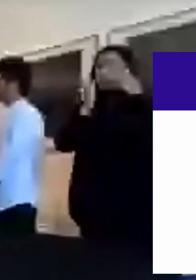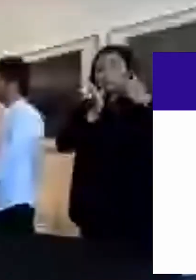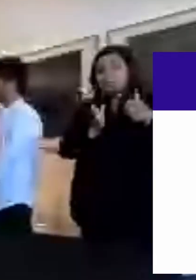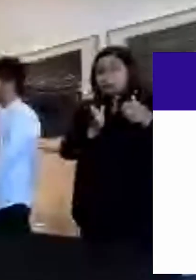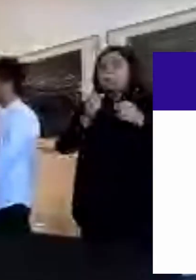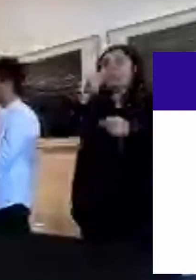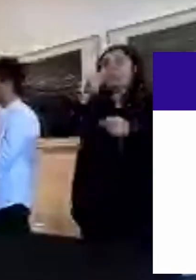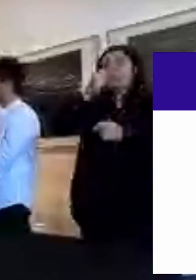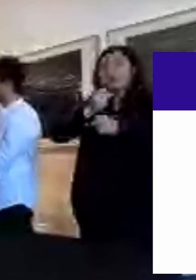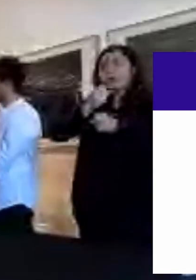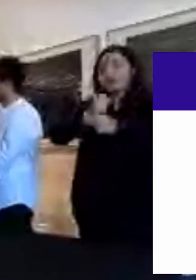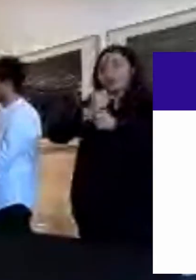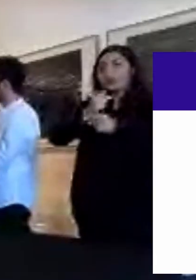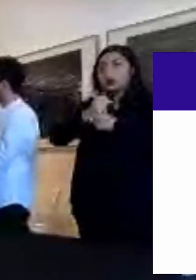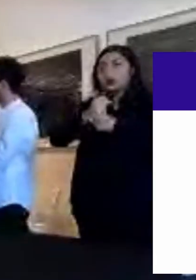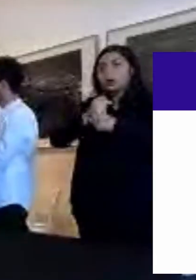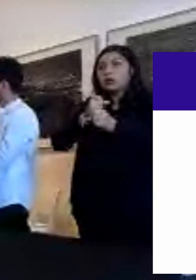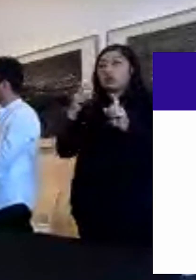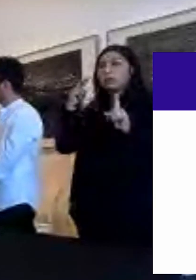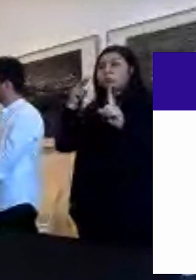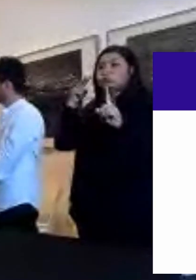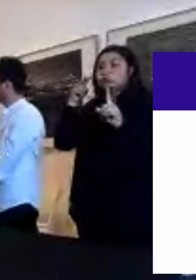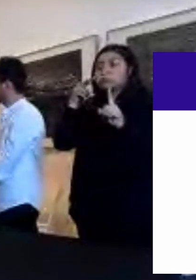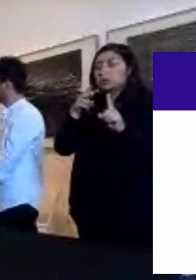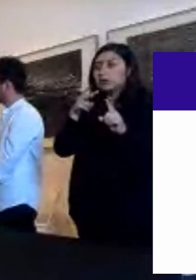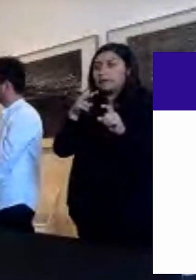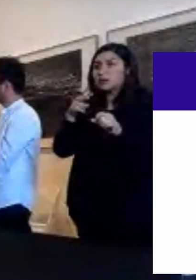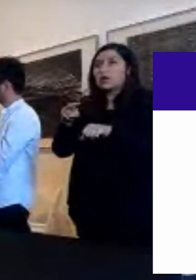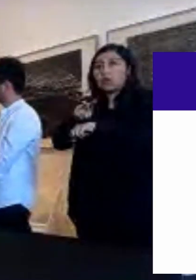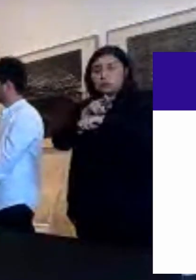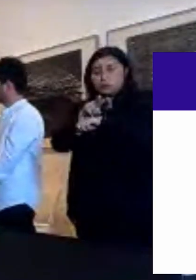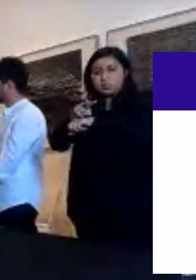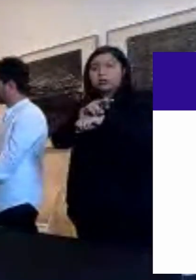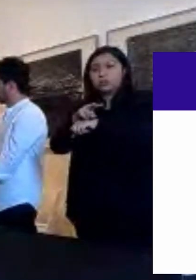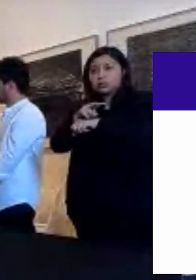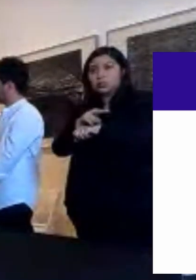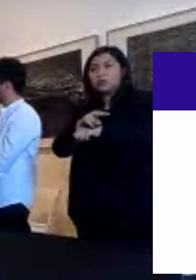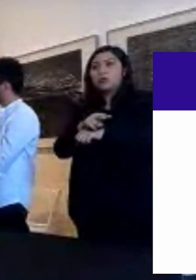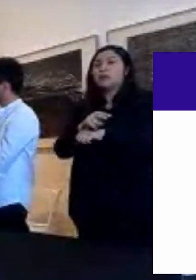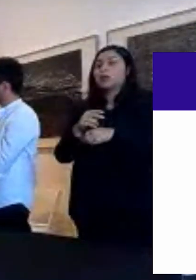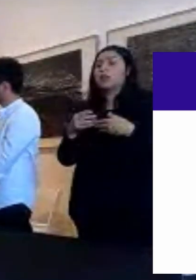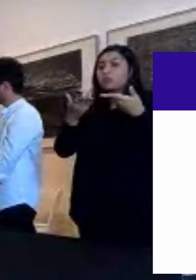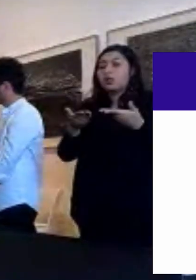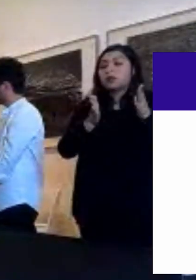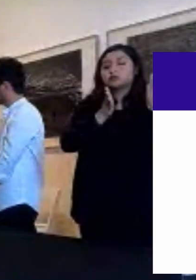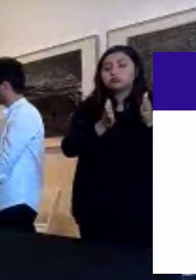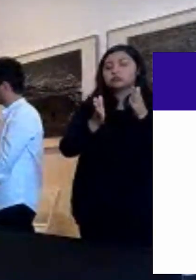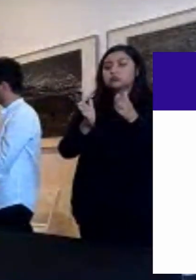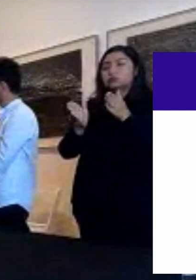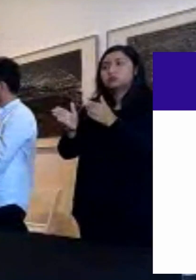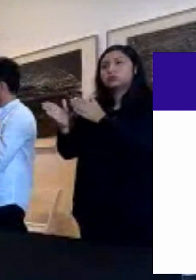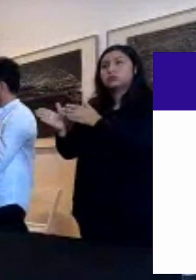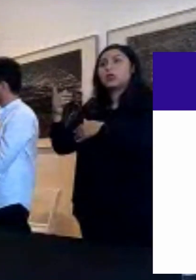trabajando como desde el punto de vista administrativo, después como dar cierto ordenamiento. Pero creo que